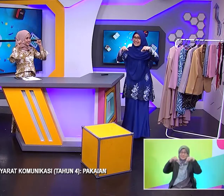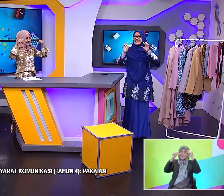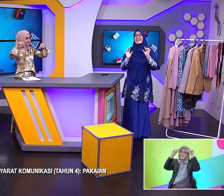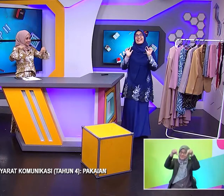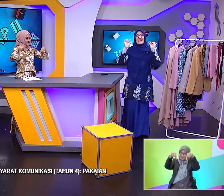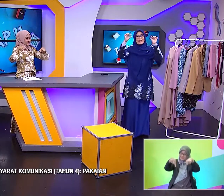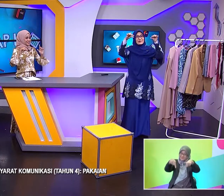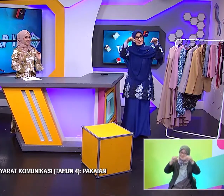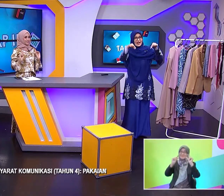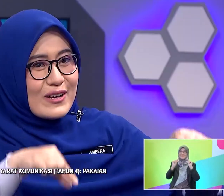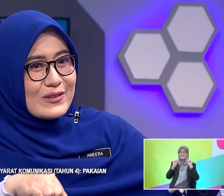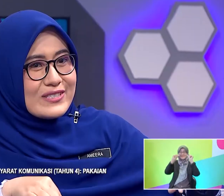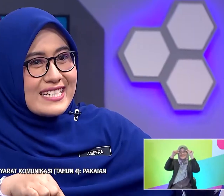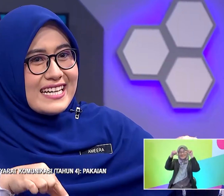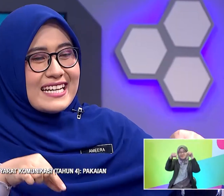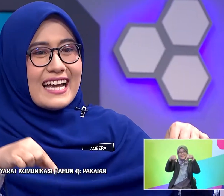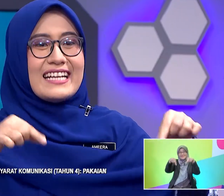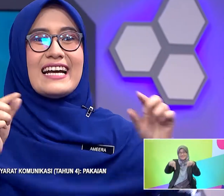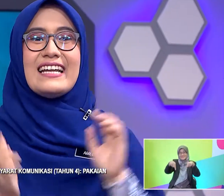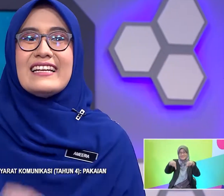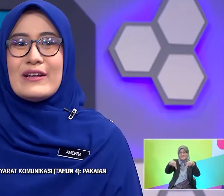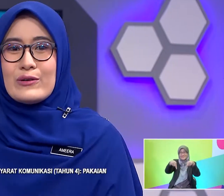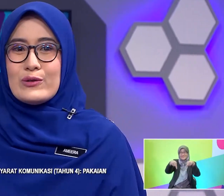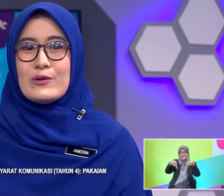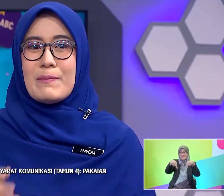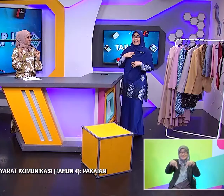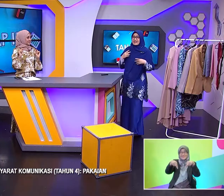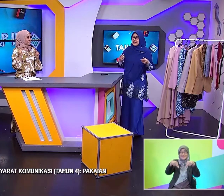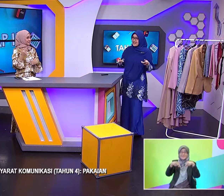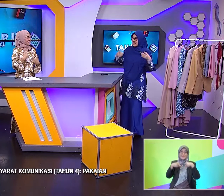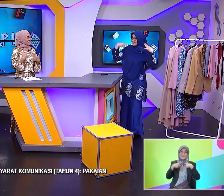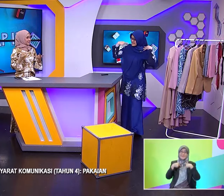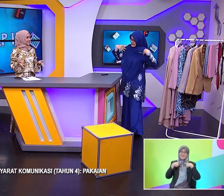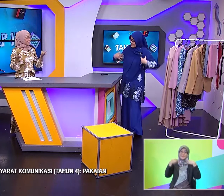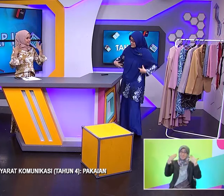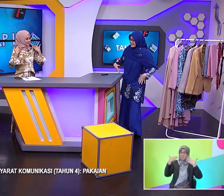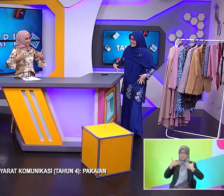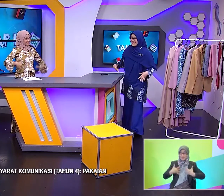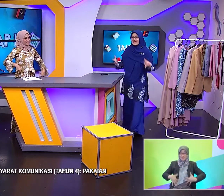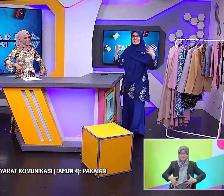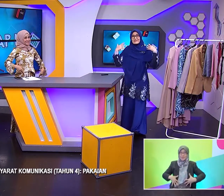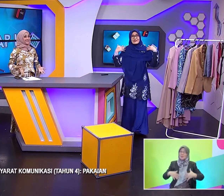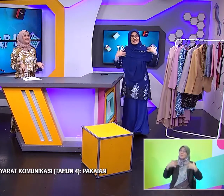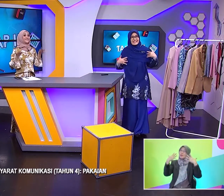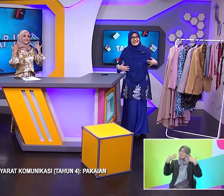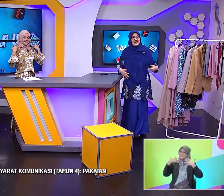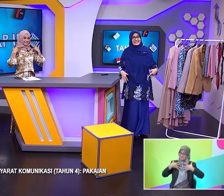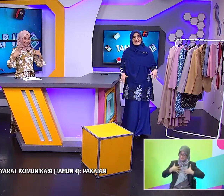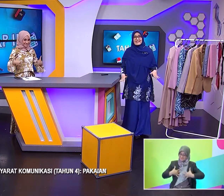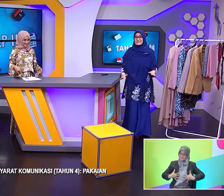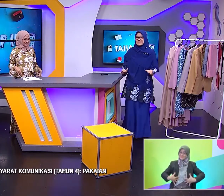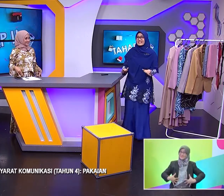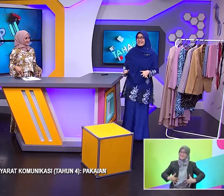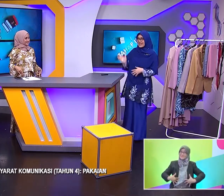daikan Lalu aku sih damaikanku pakai smule kupakai